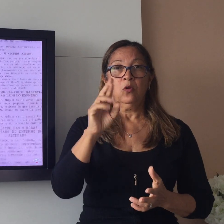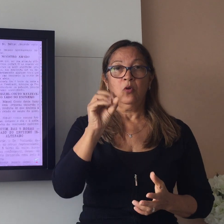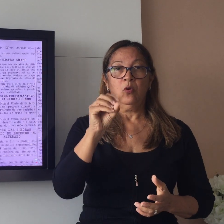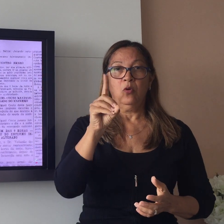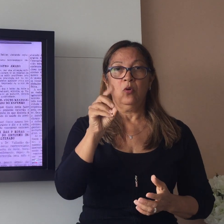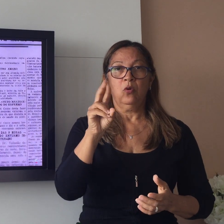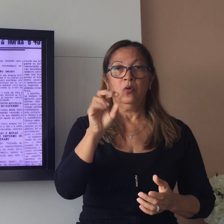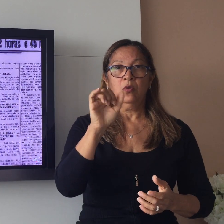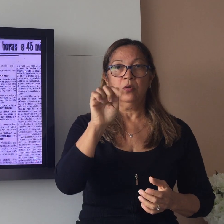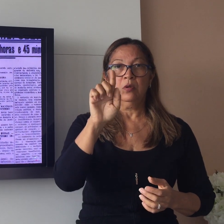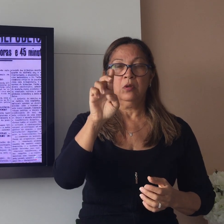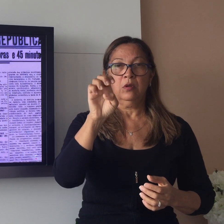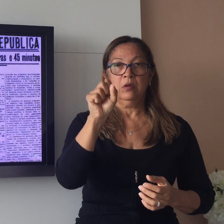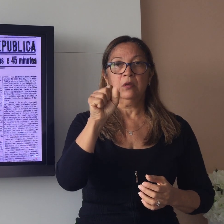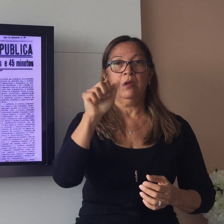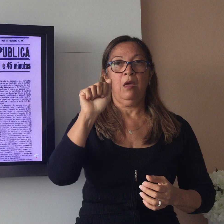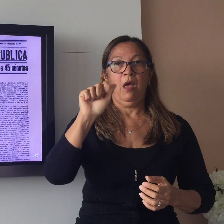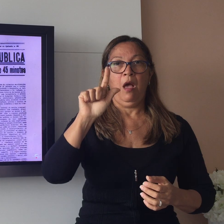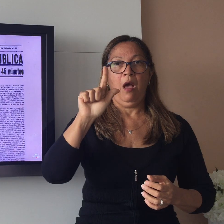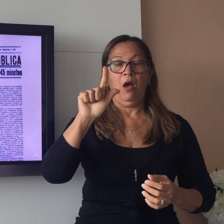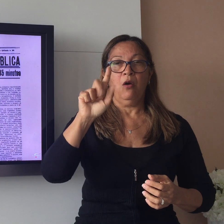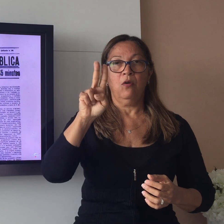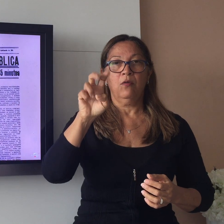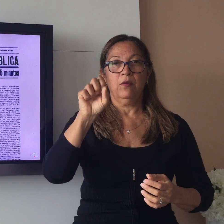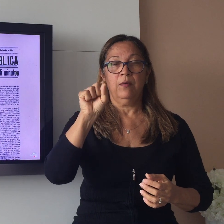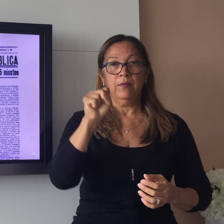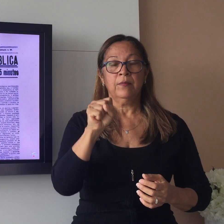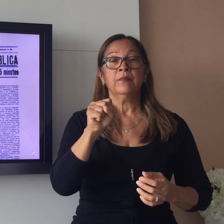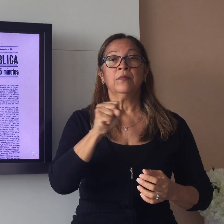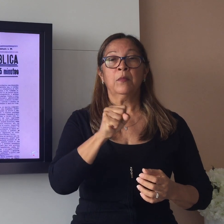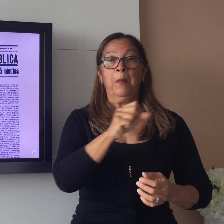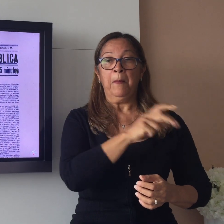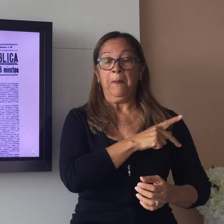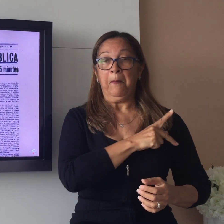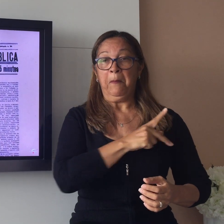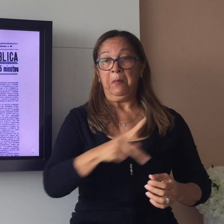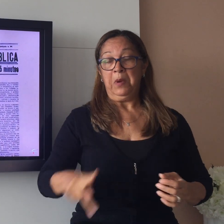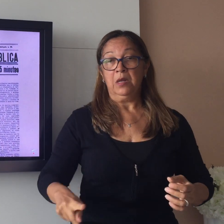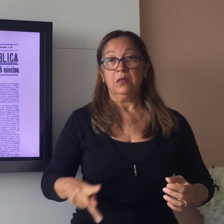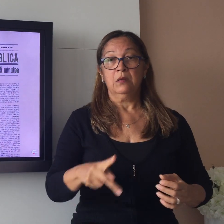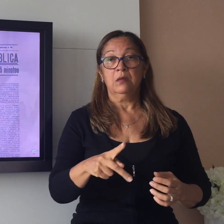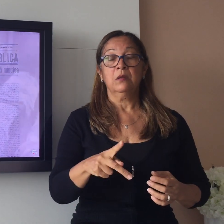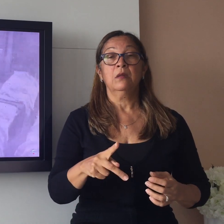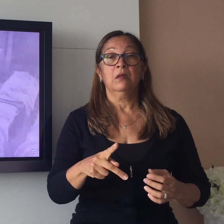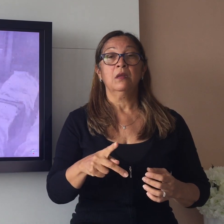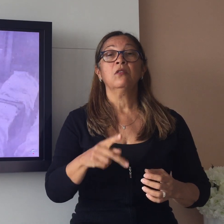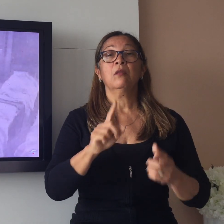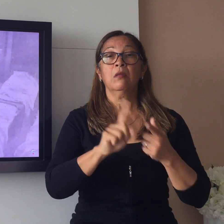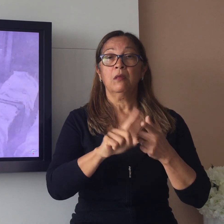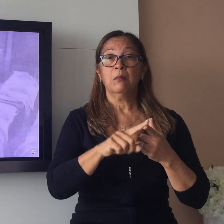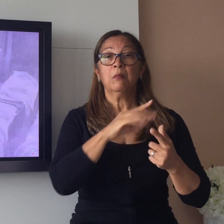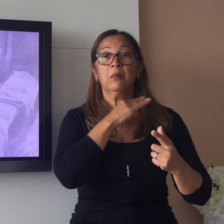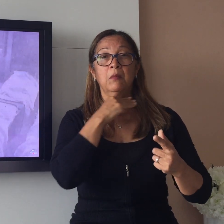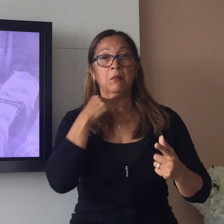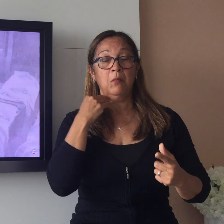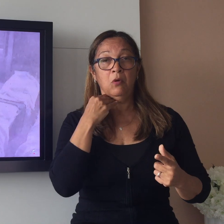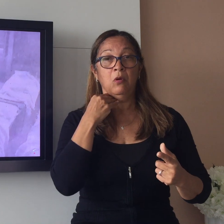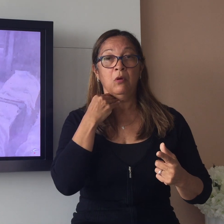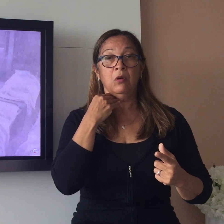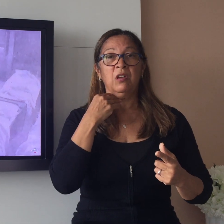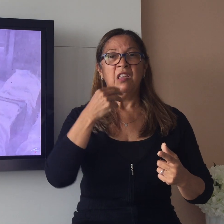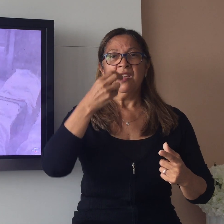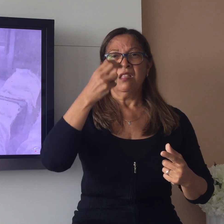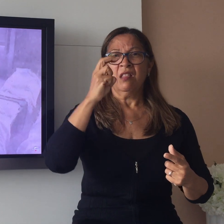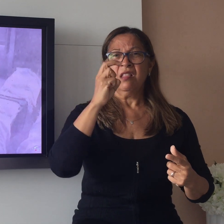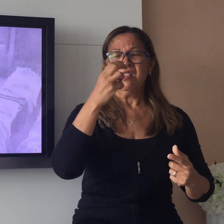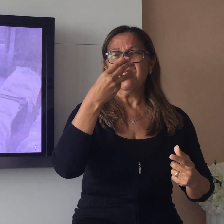Alves, o recém-eleito presidente da República, é mais uma vítima da gripe, que mata cerca de 35